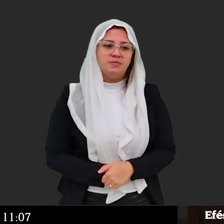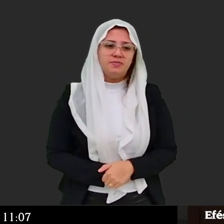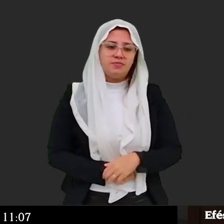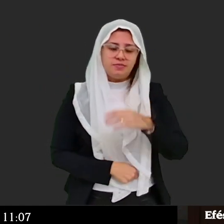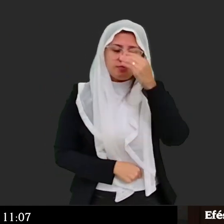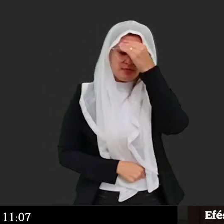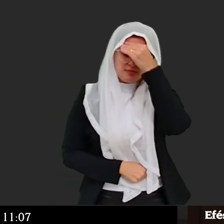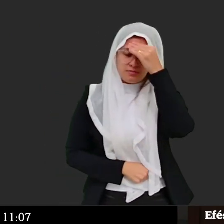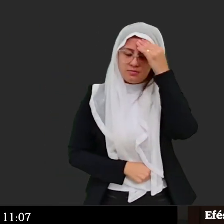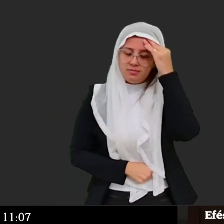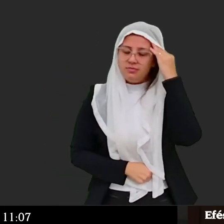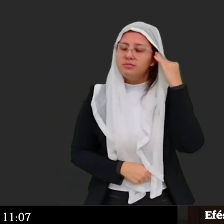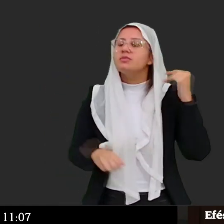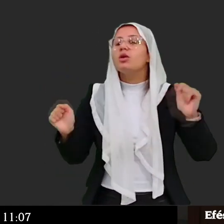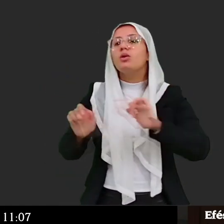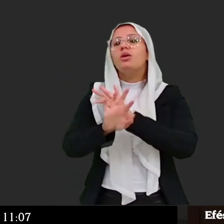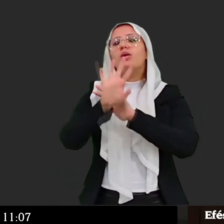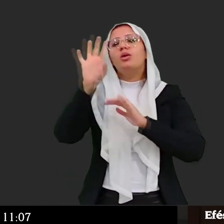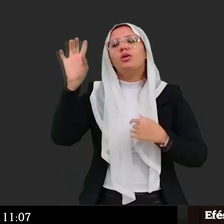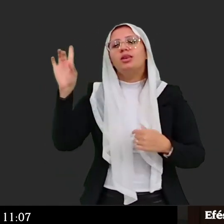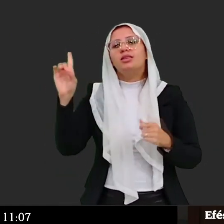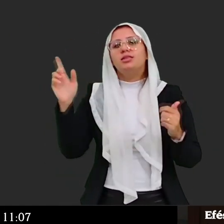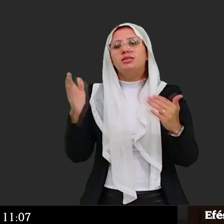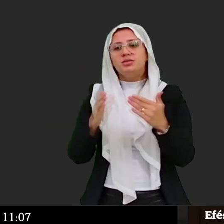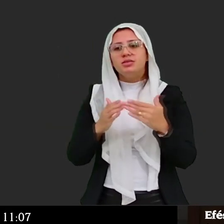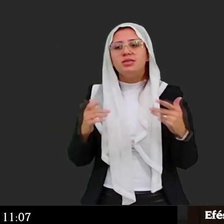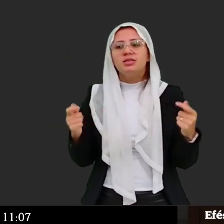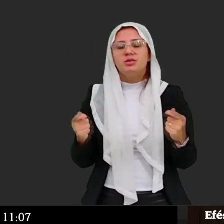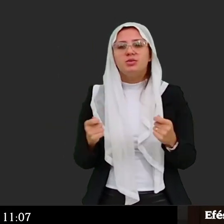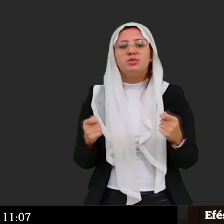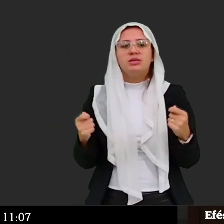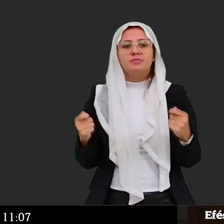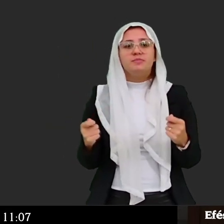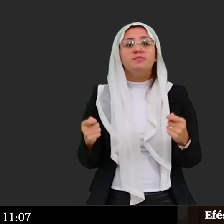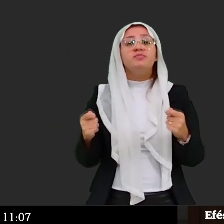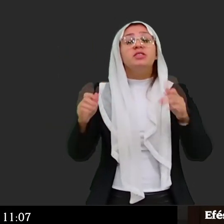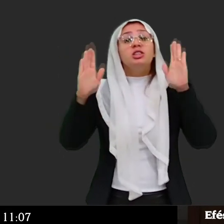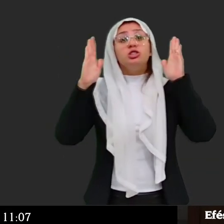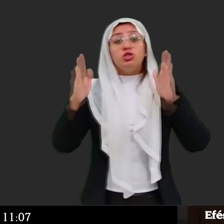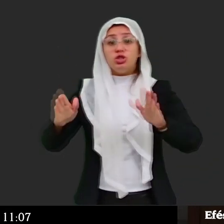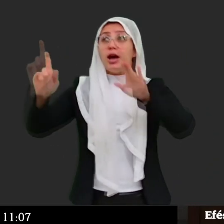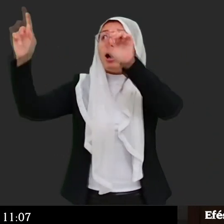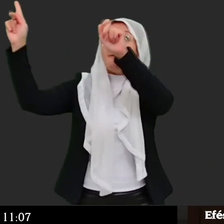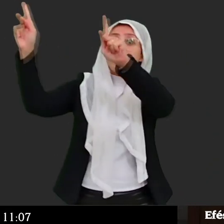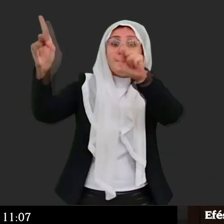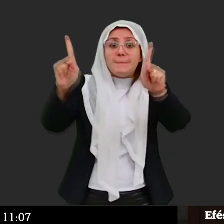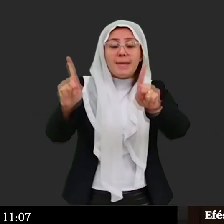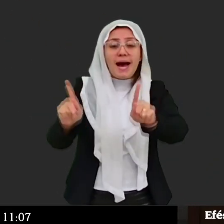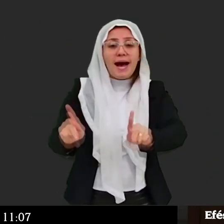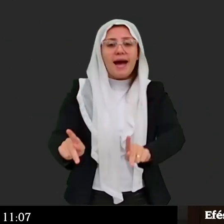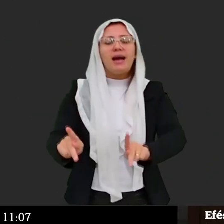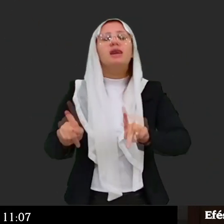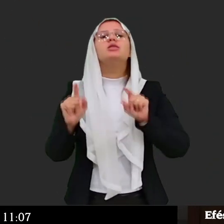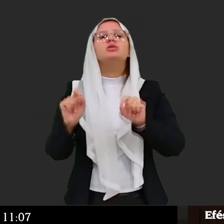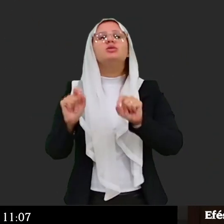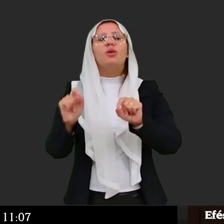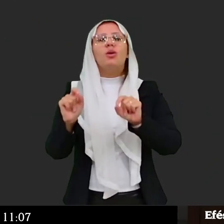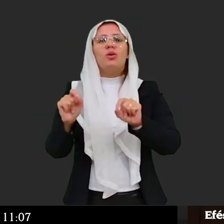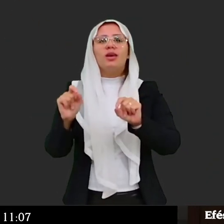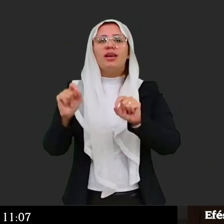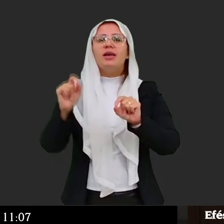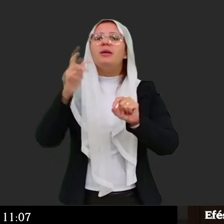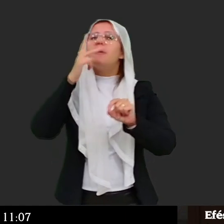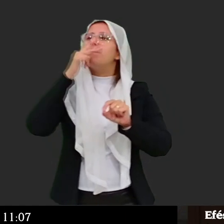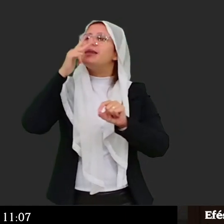Bendito seja o Senhor. E essa paz havendo, irmãos, seremos governados